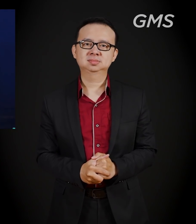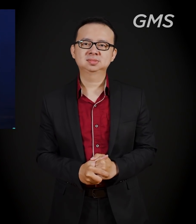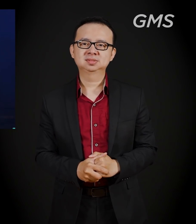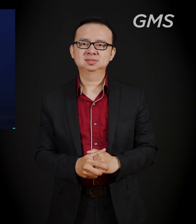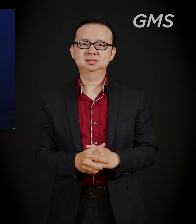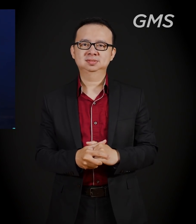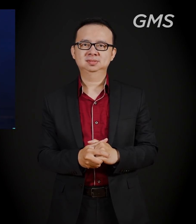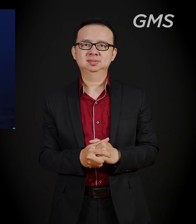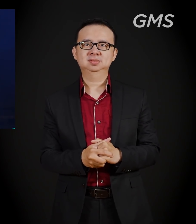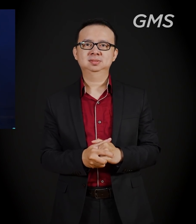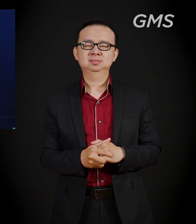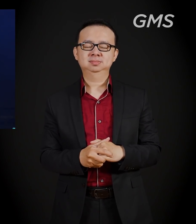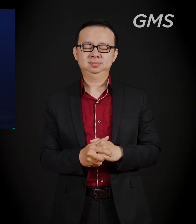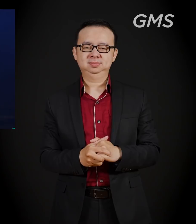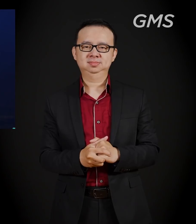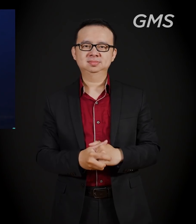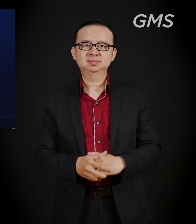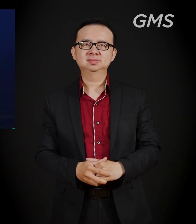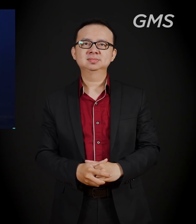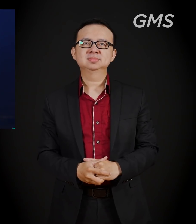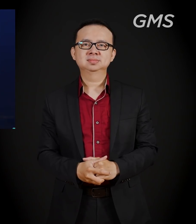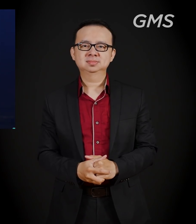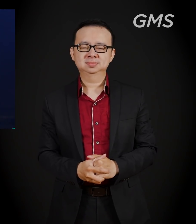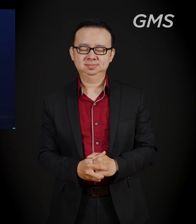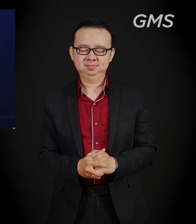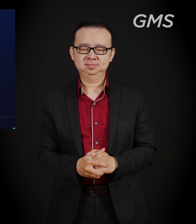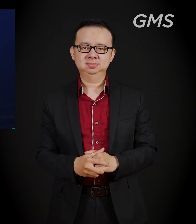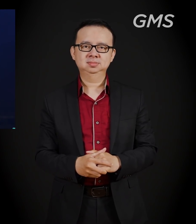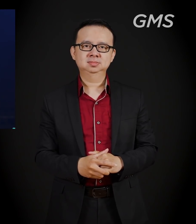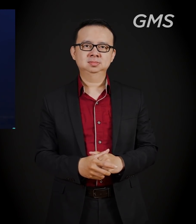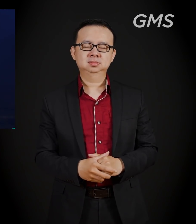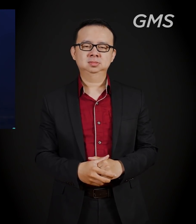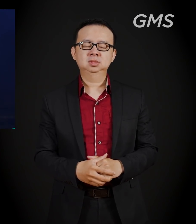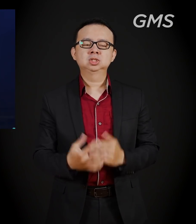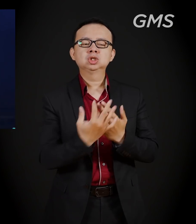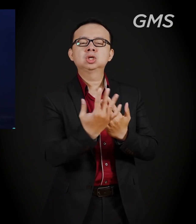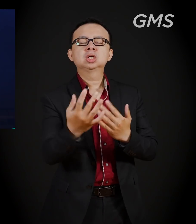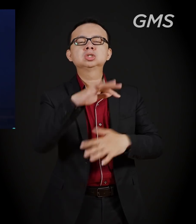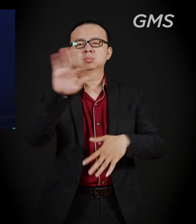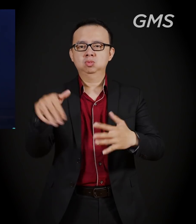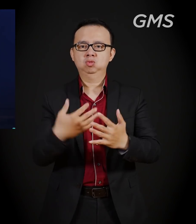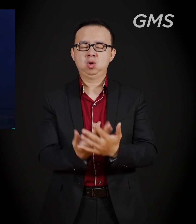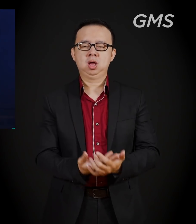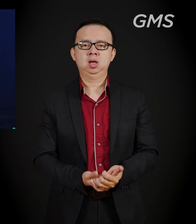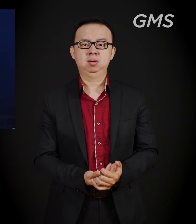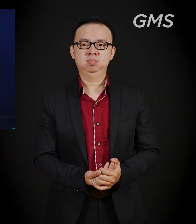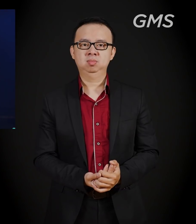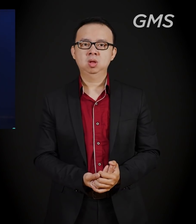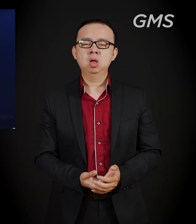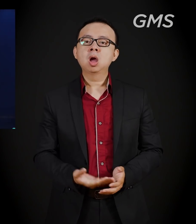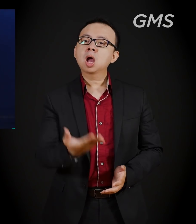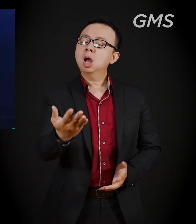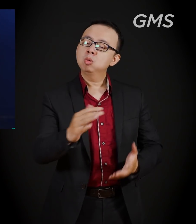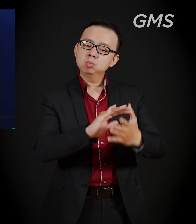Ada yang cuman bahaga-bahaga. Ada yang cuman bengong-bengong. Saudara ku yang kasih dalam Tuhan, tidakkah saudara